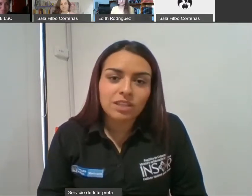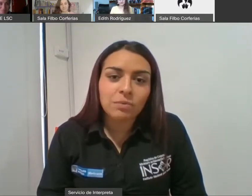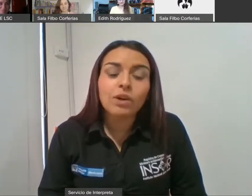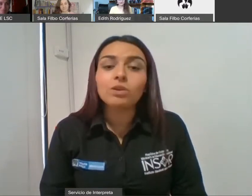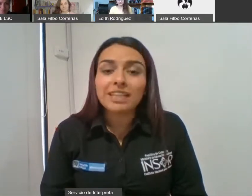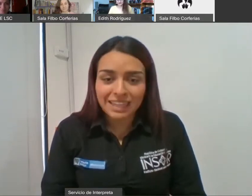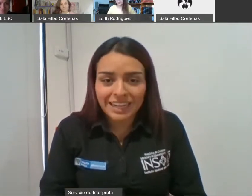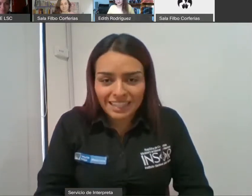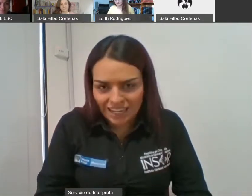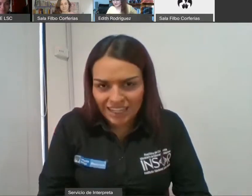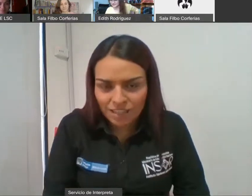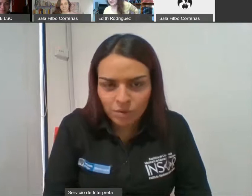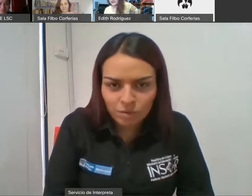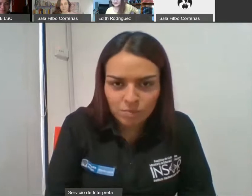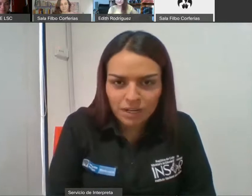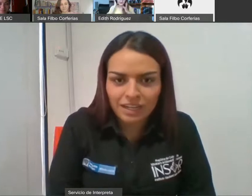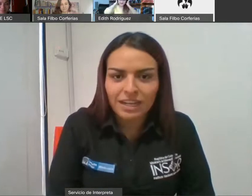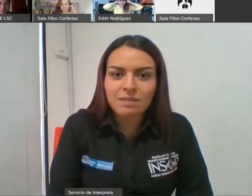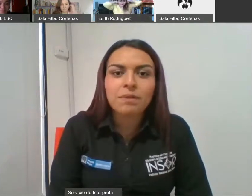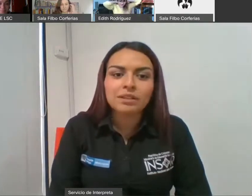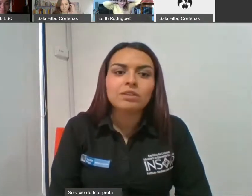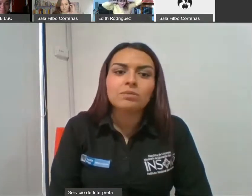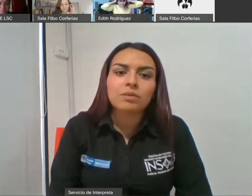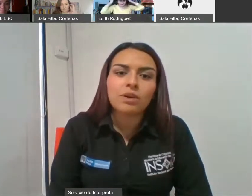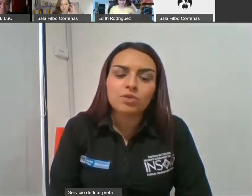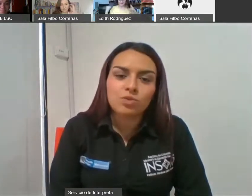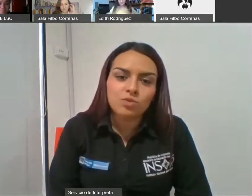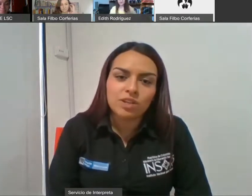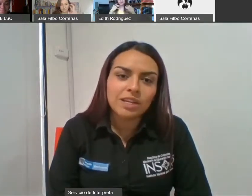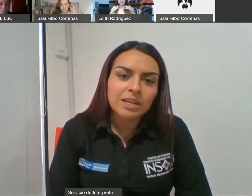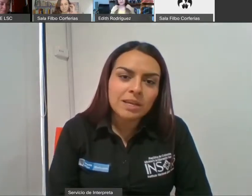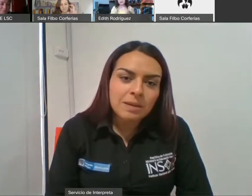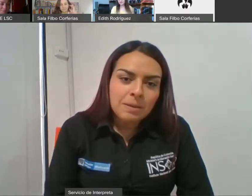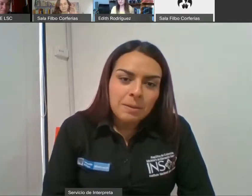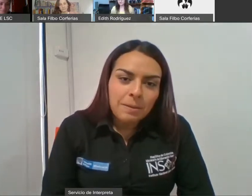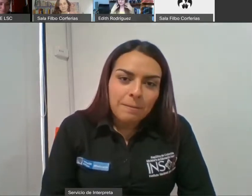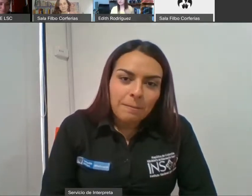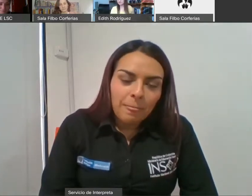digamos, se genere este tipo de cosas para generar impacto y que se pueda solucionar.